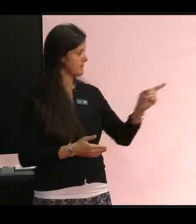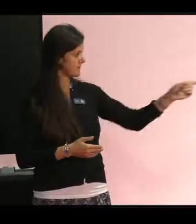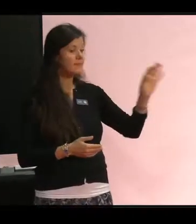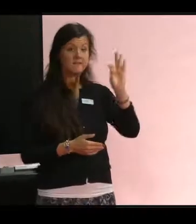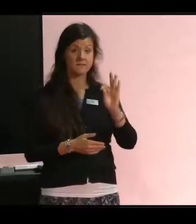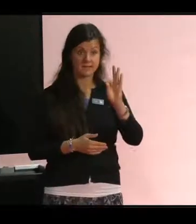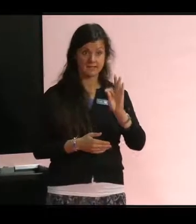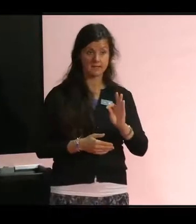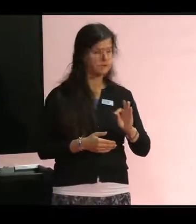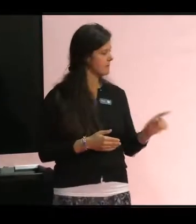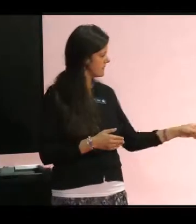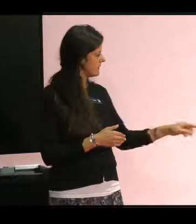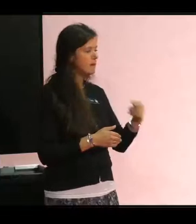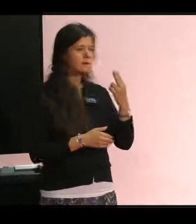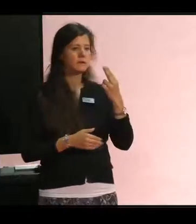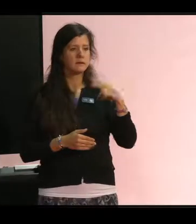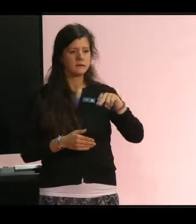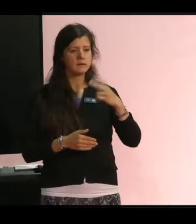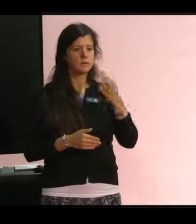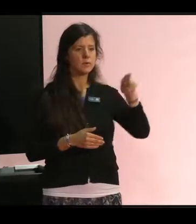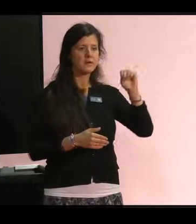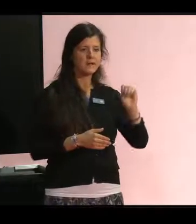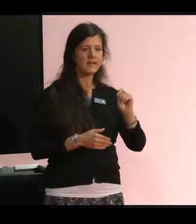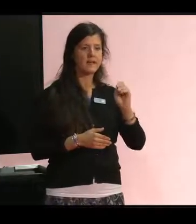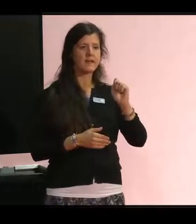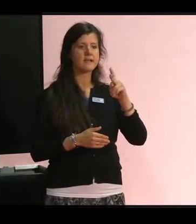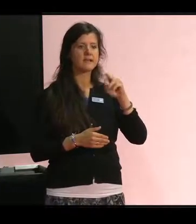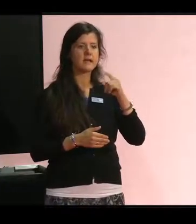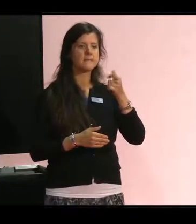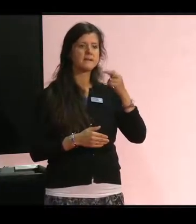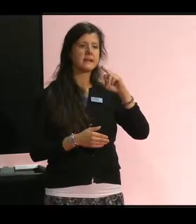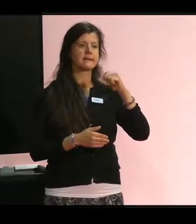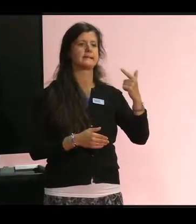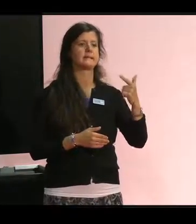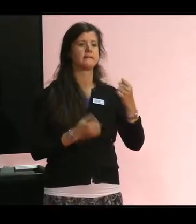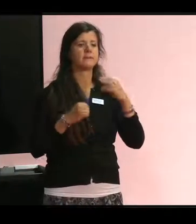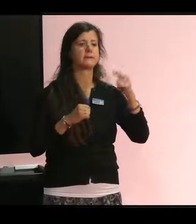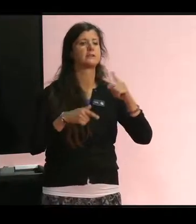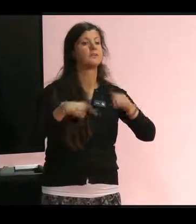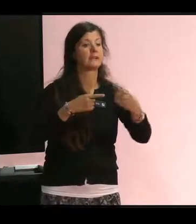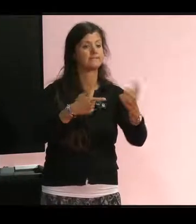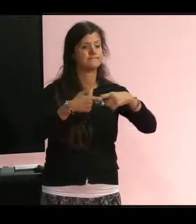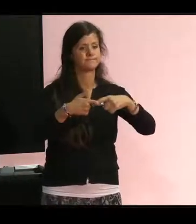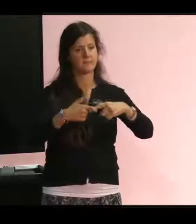med Nunne Engelbrecht i samtalet, verksamhetsutvecklare på Marite. Jajamän.